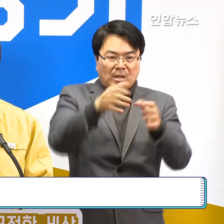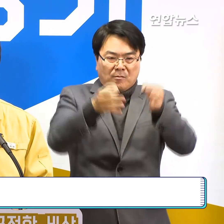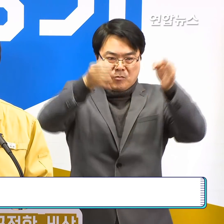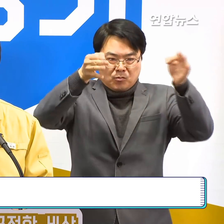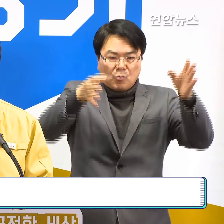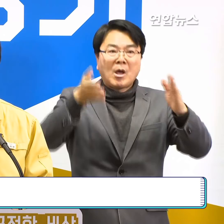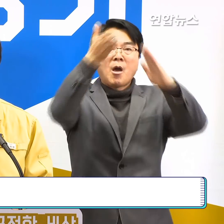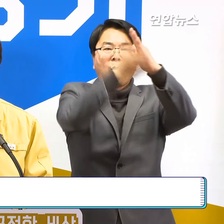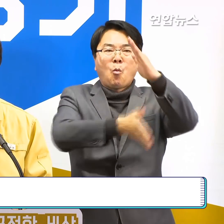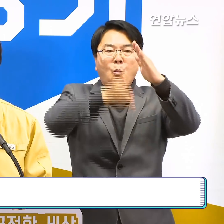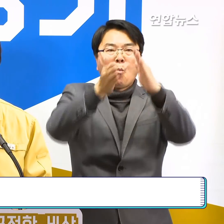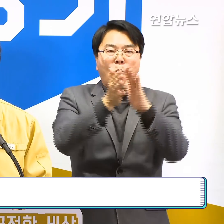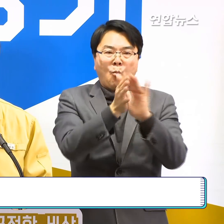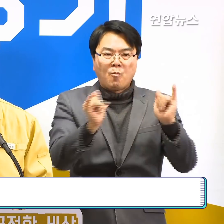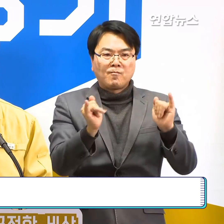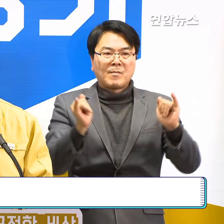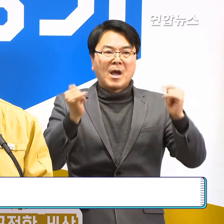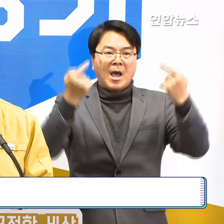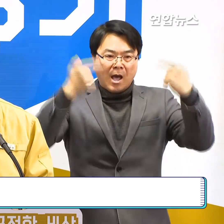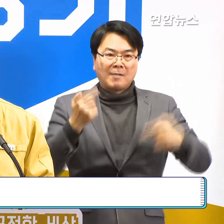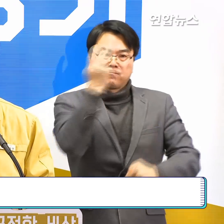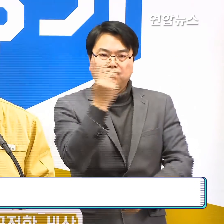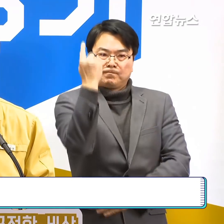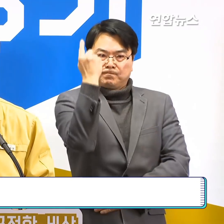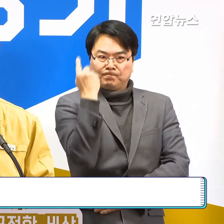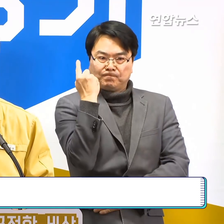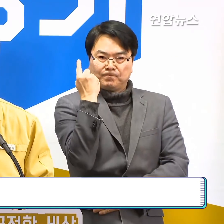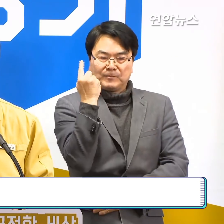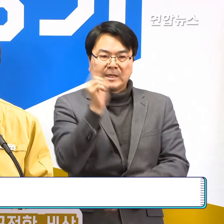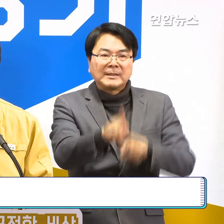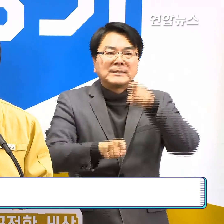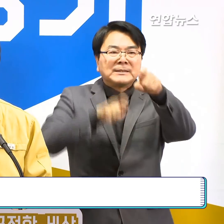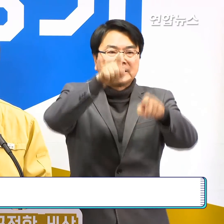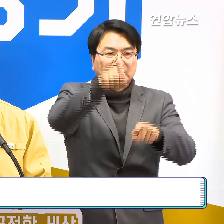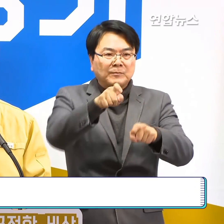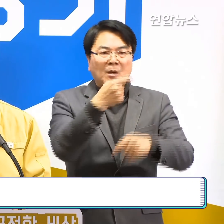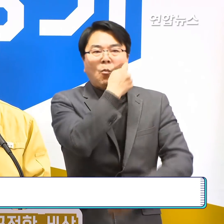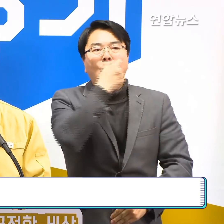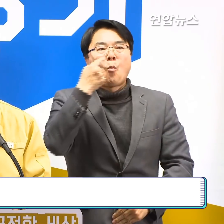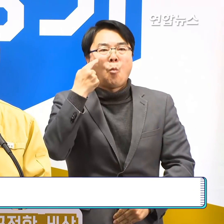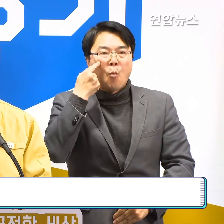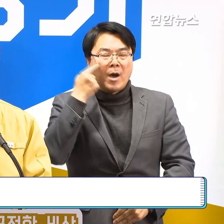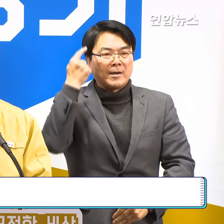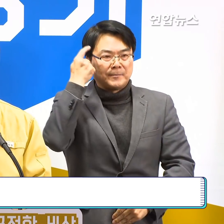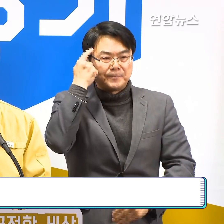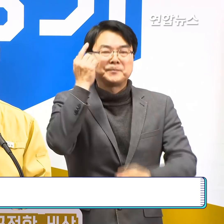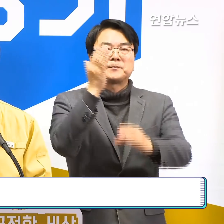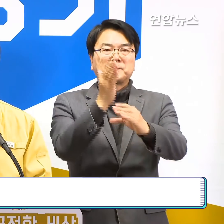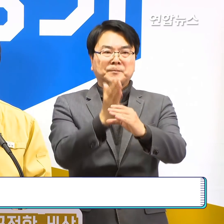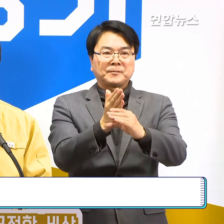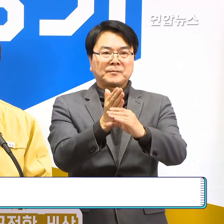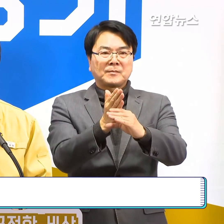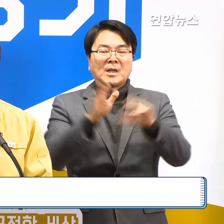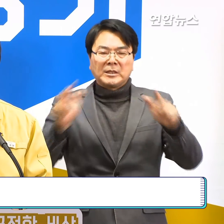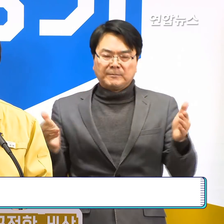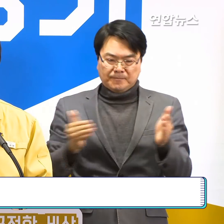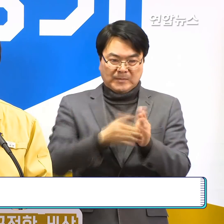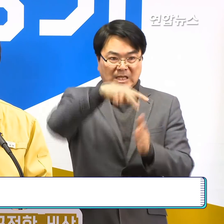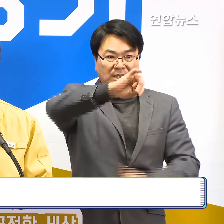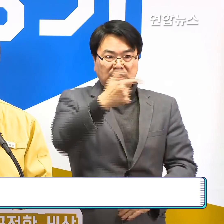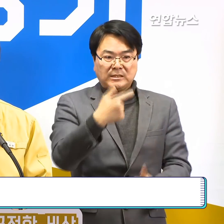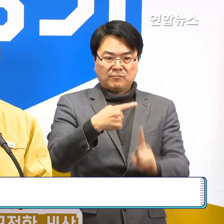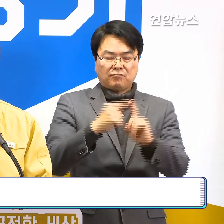공무원을 상주 배치하여 폐쇄 명령 집행을 확인하겠습니다. 지금까지 신천지